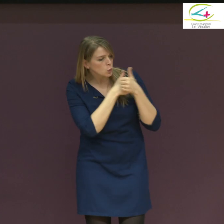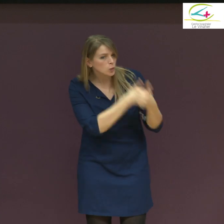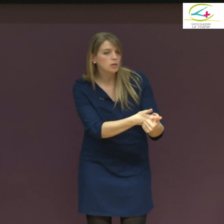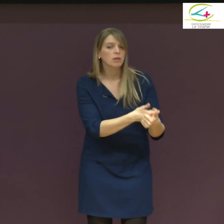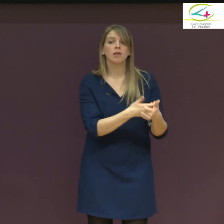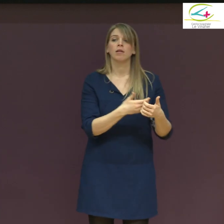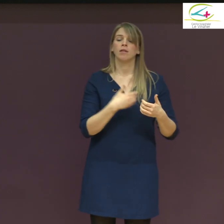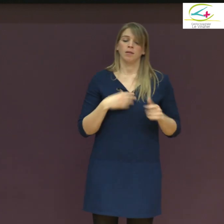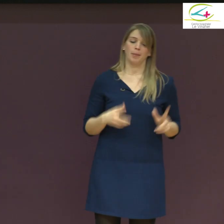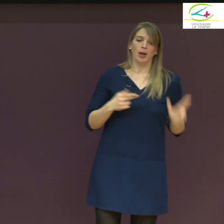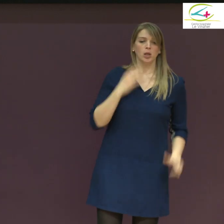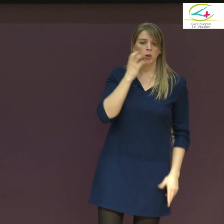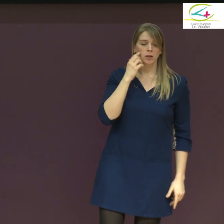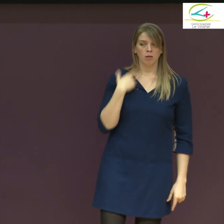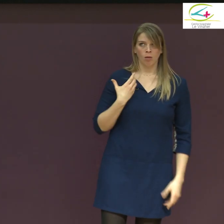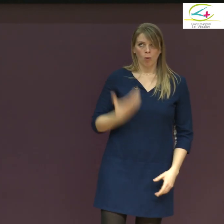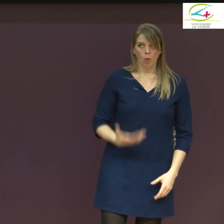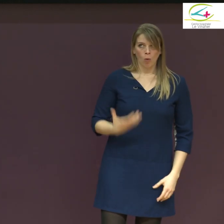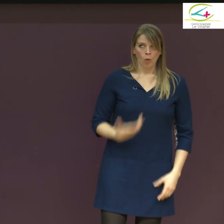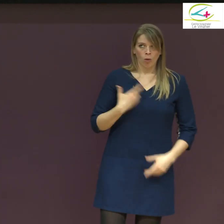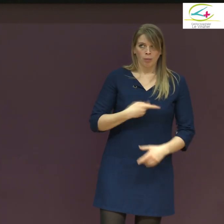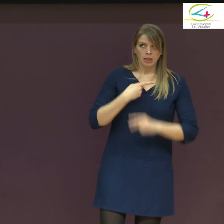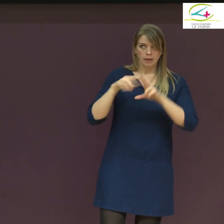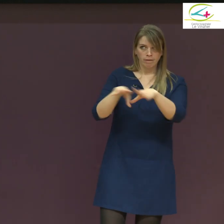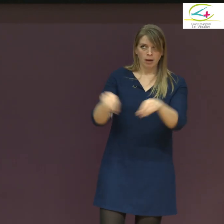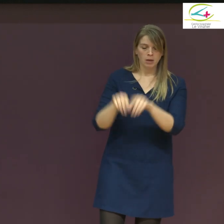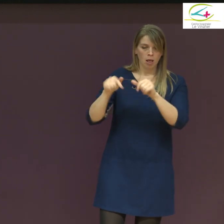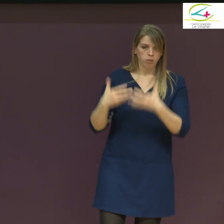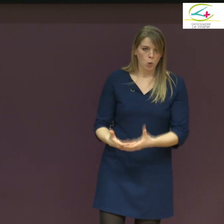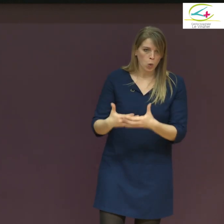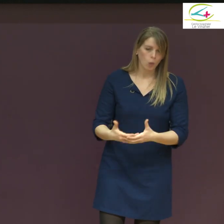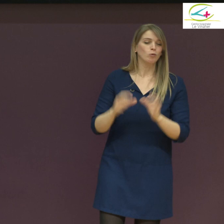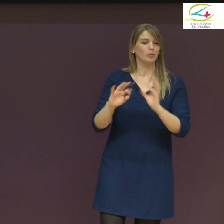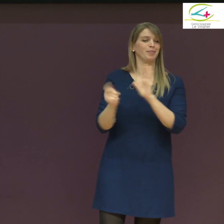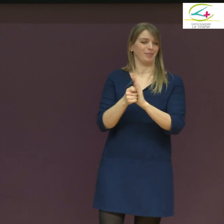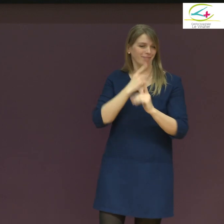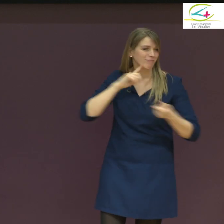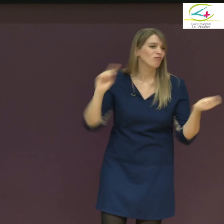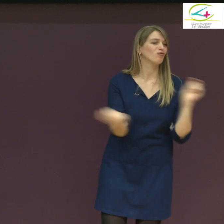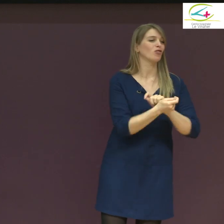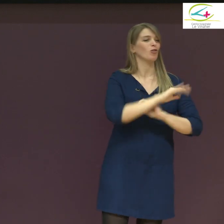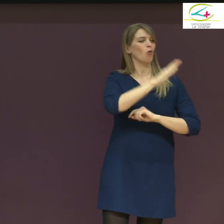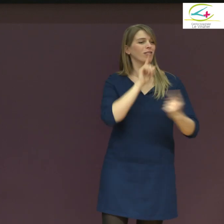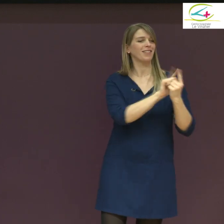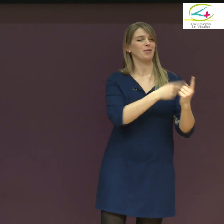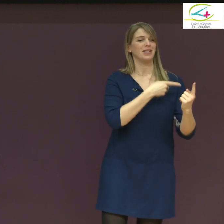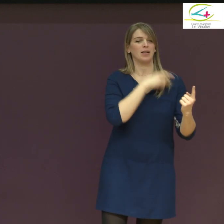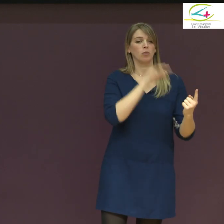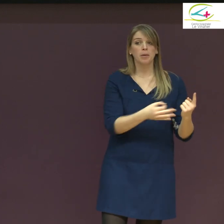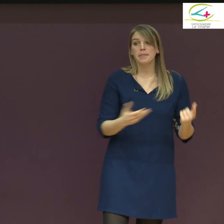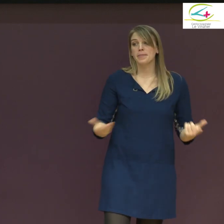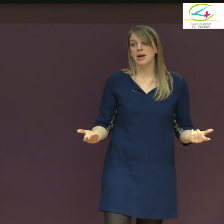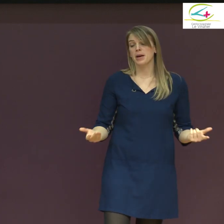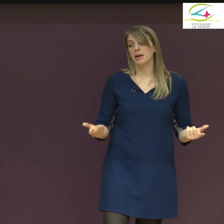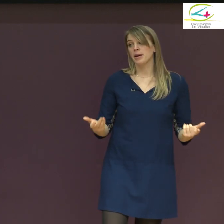devient adolescent, c'est plutôt un fardeau d'avoir un médecin de famille. Donc, c'est là où il faut changer de médecin. Mais, donc il y a ça. Et